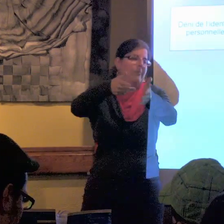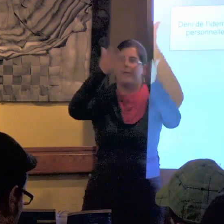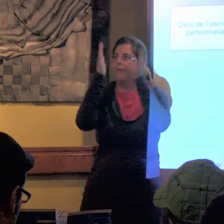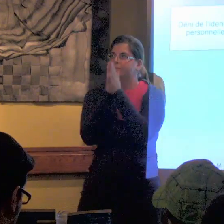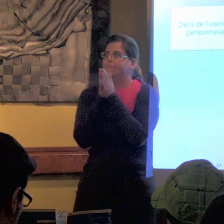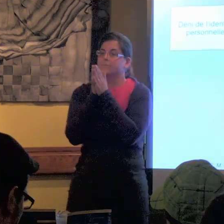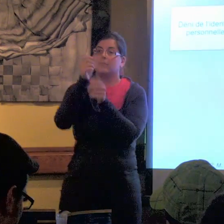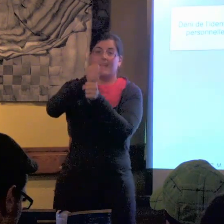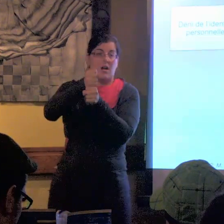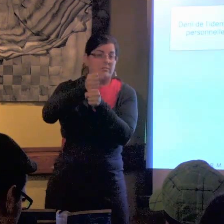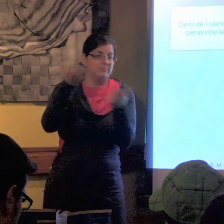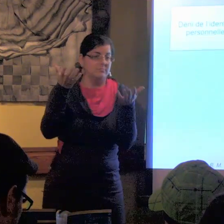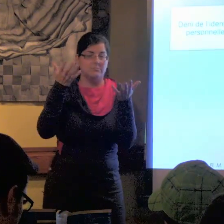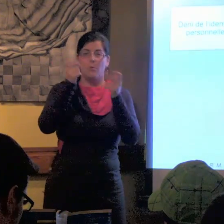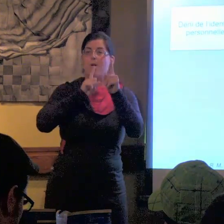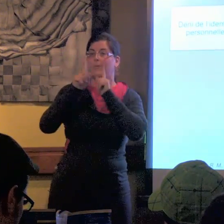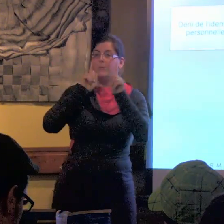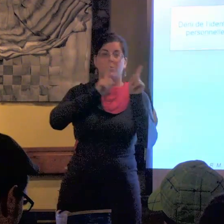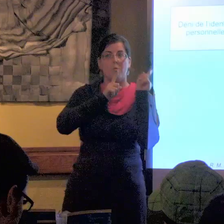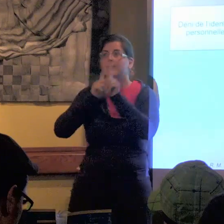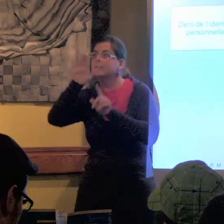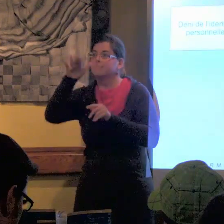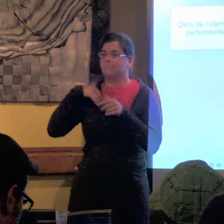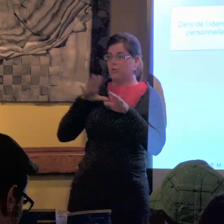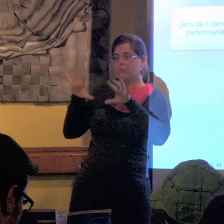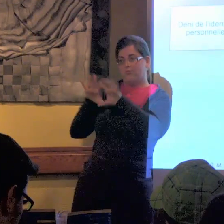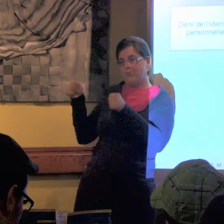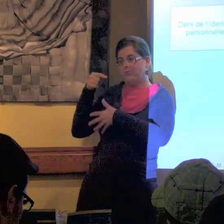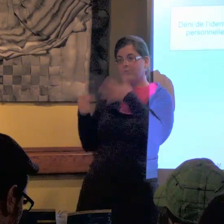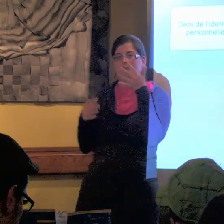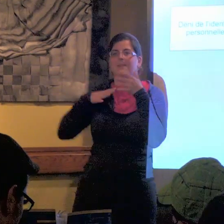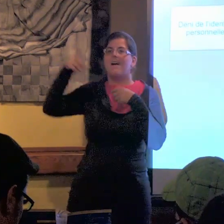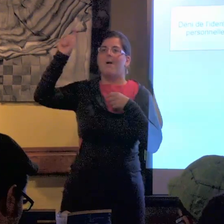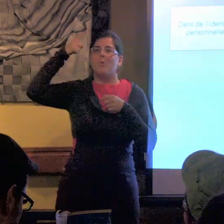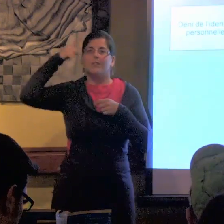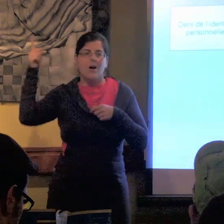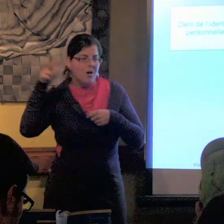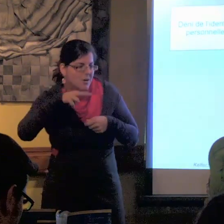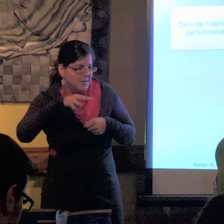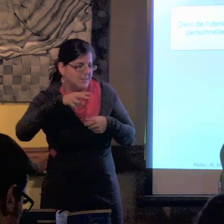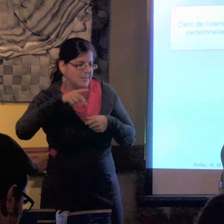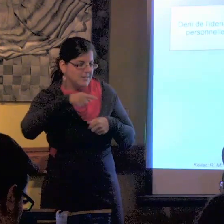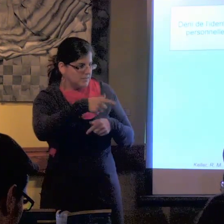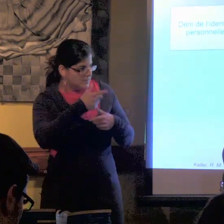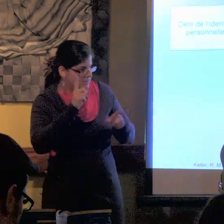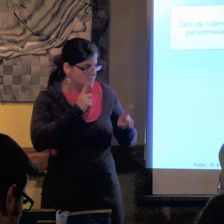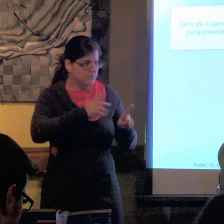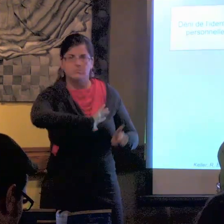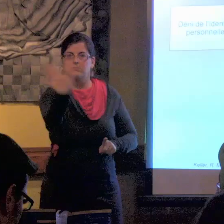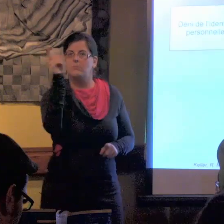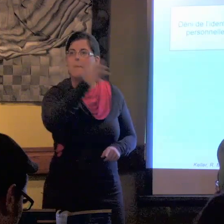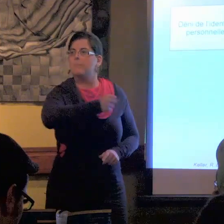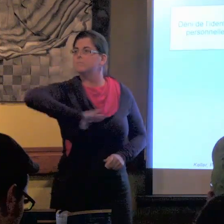On ne regarde pas ses compétences, on ne regarde pas plein d'autres trucs comme au travail. Souvent, l'employeur en entrevue va poser